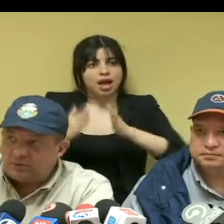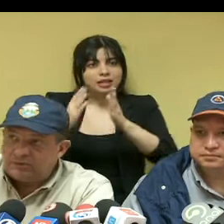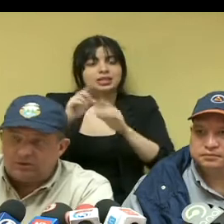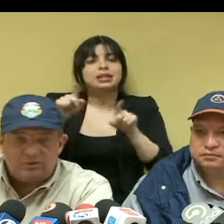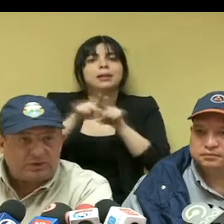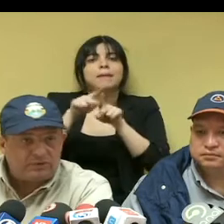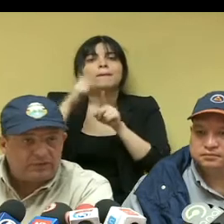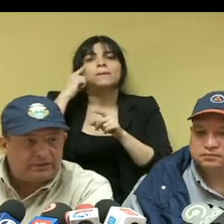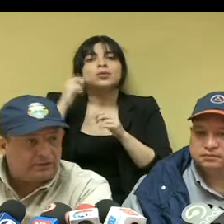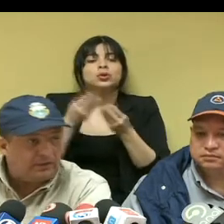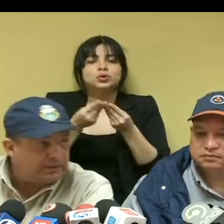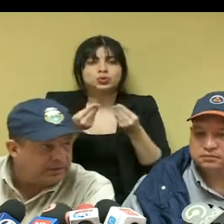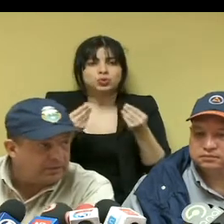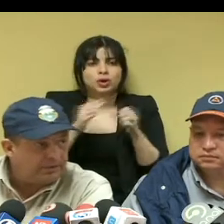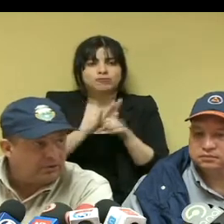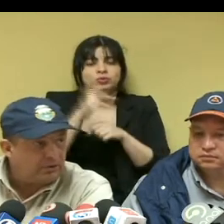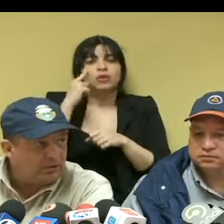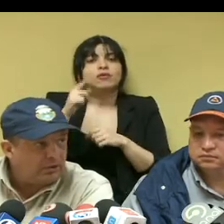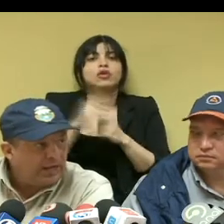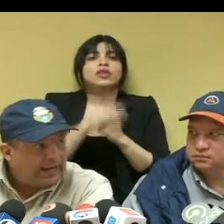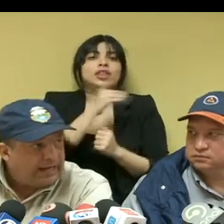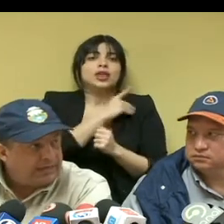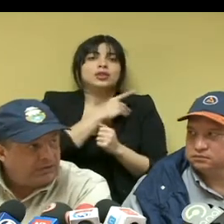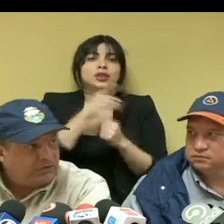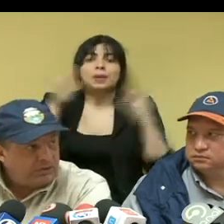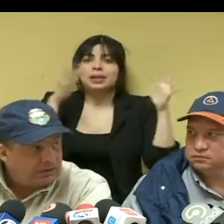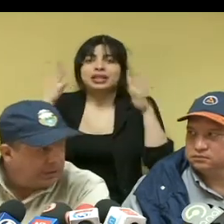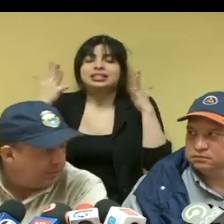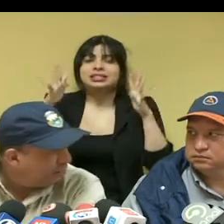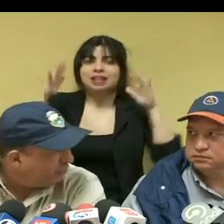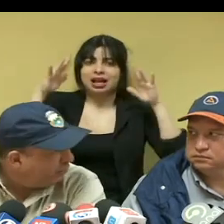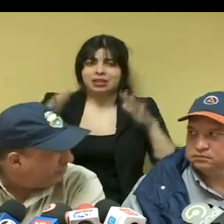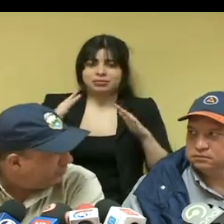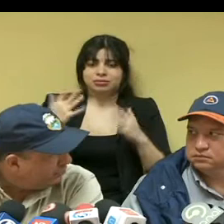la saturación de los suelos. Ustedes oyeron al director del meteorológico, ha caído